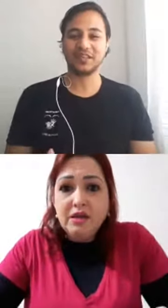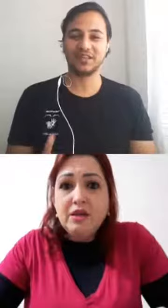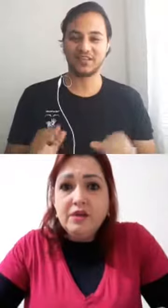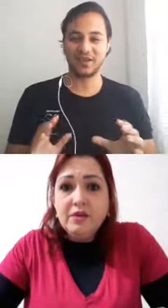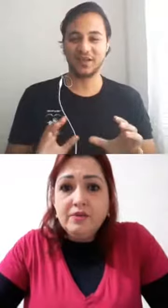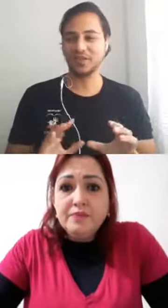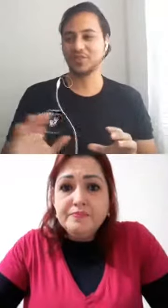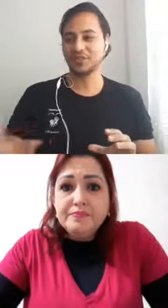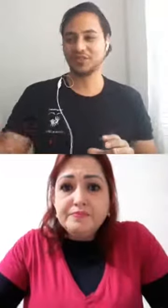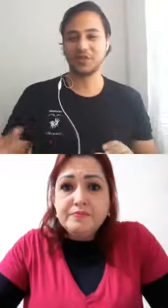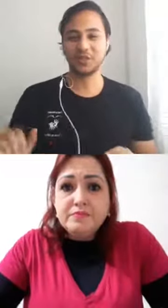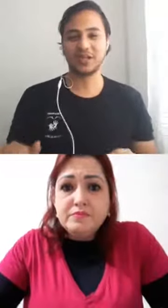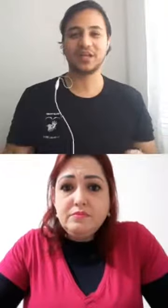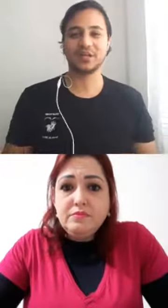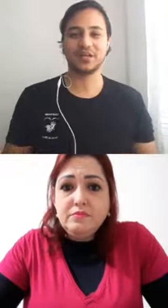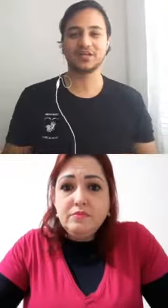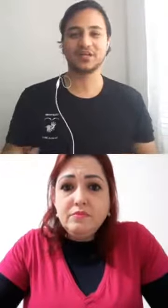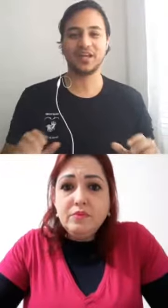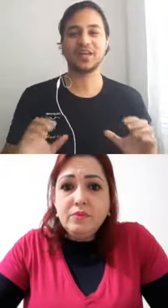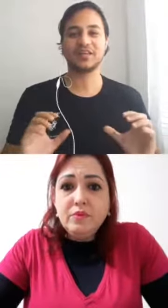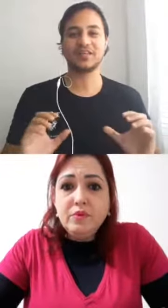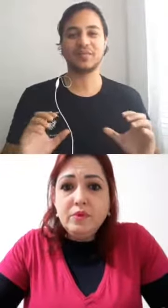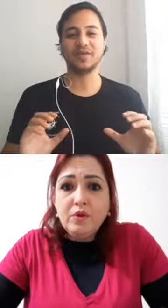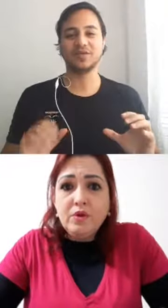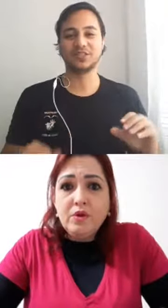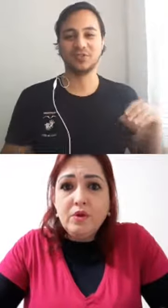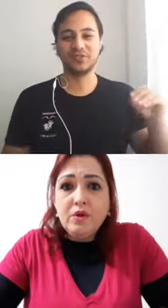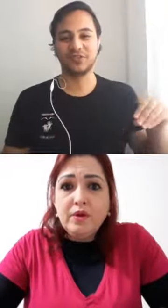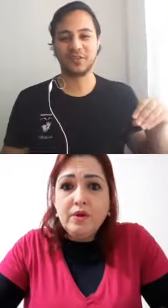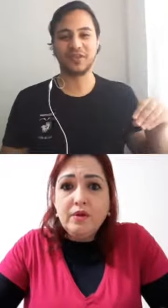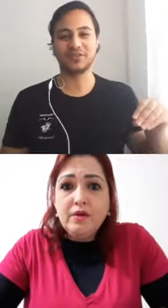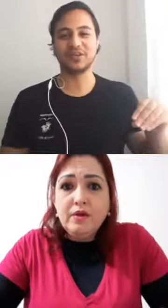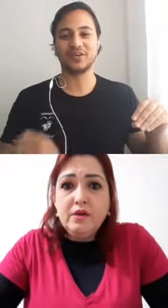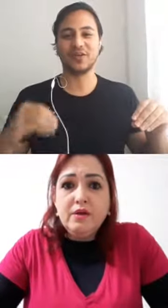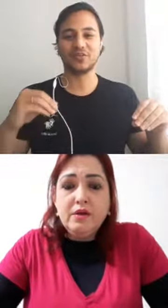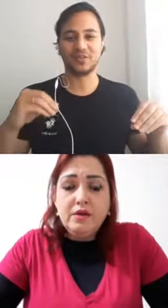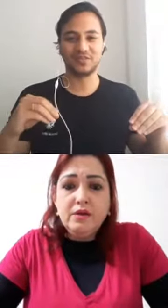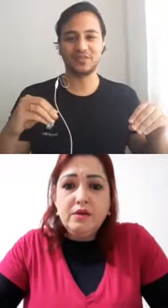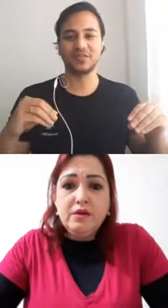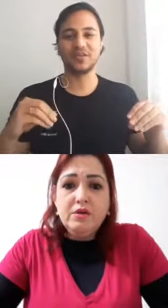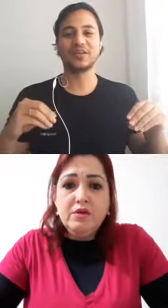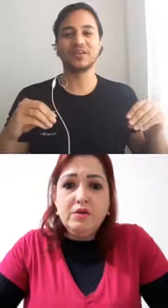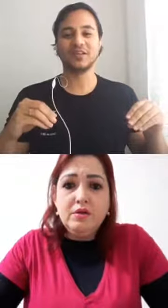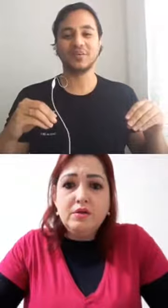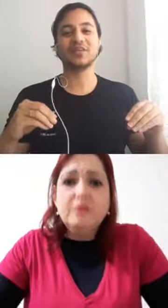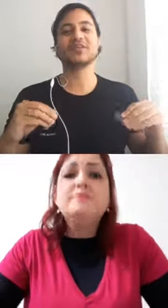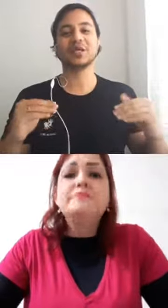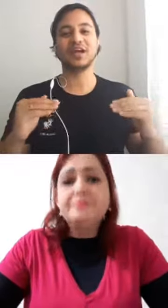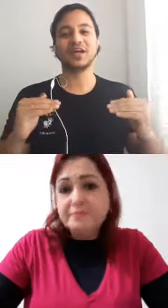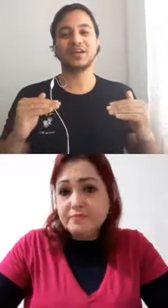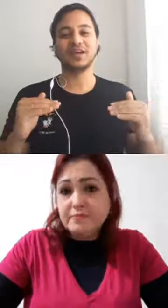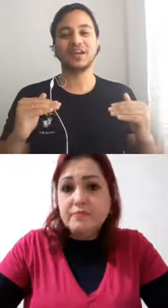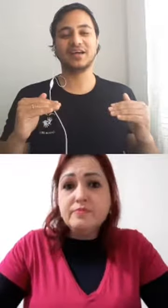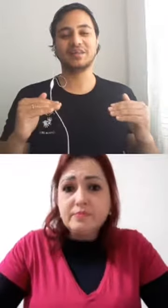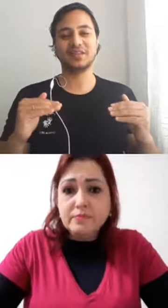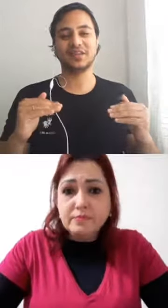lidar. Você tem que saber, como diz o código de ética, né? Você tem que saber o seu posicionamento, né? Qual é a sua posição. Também não